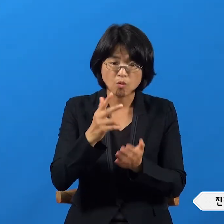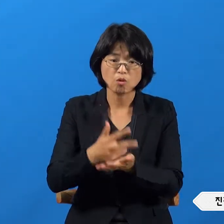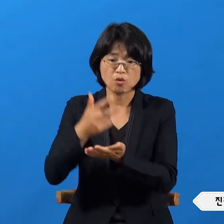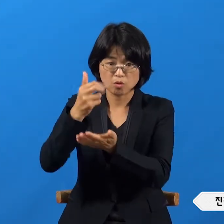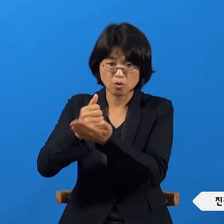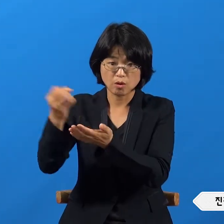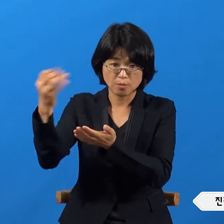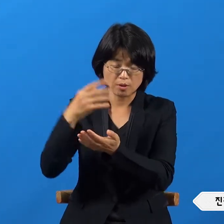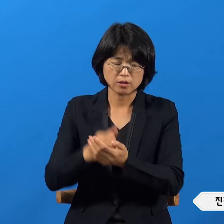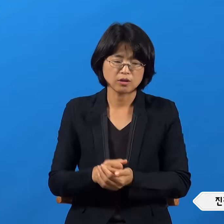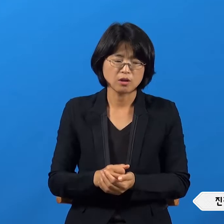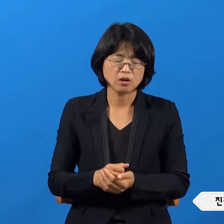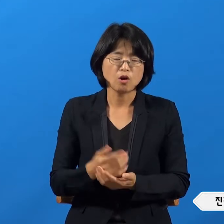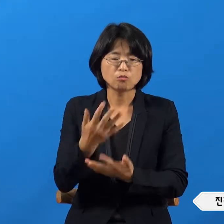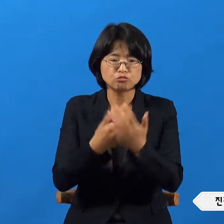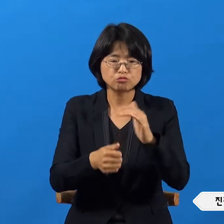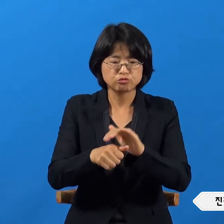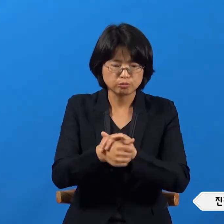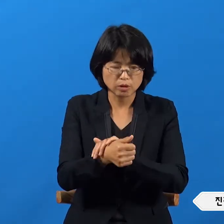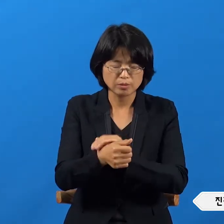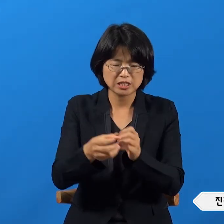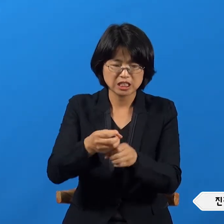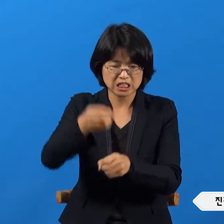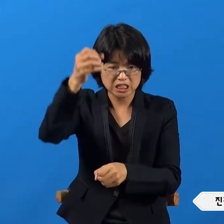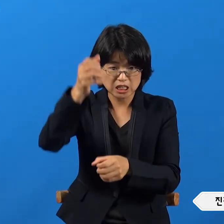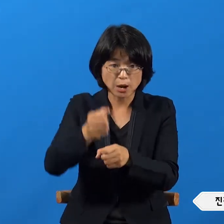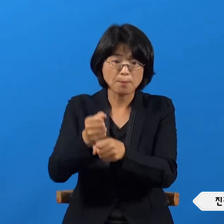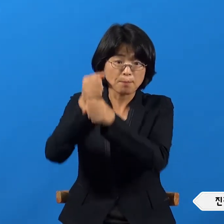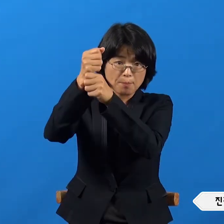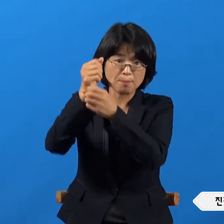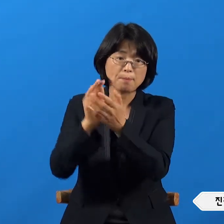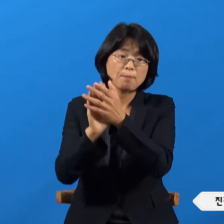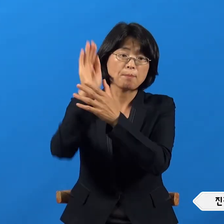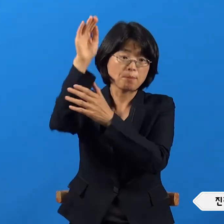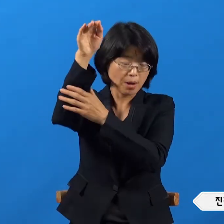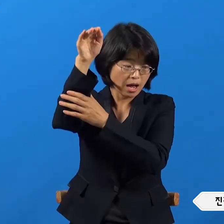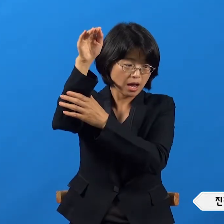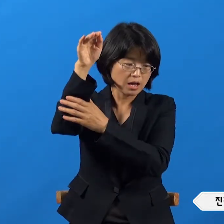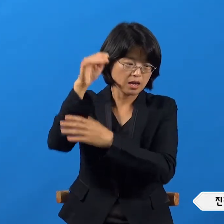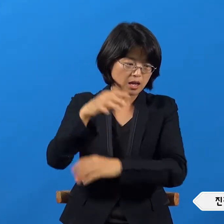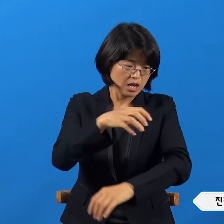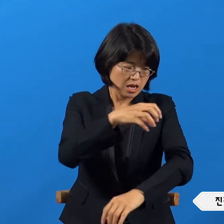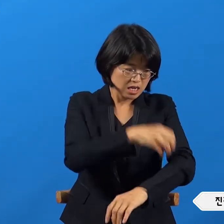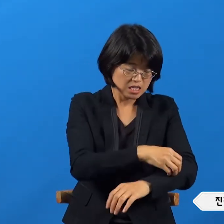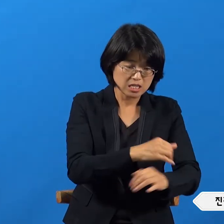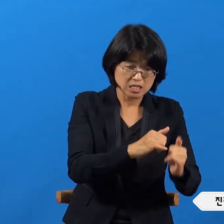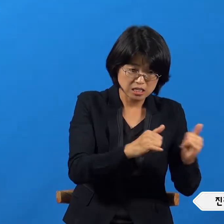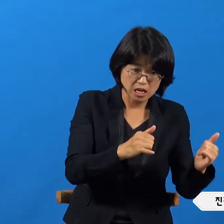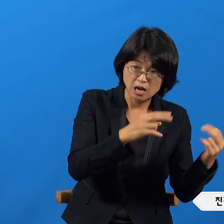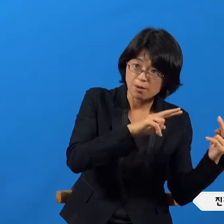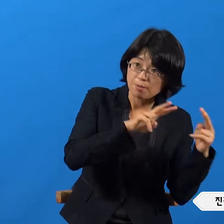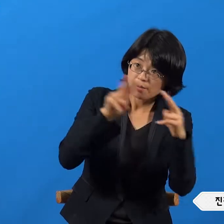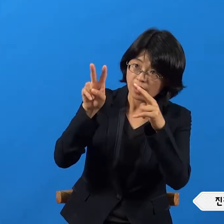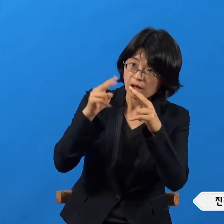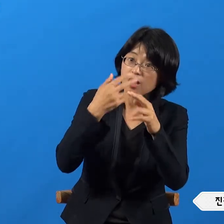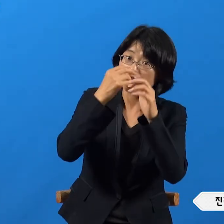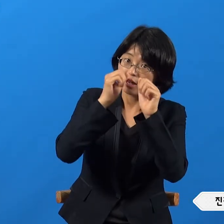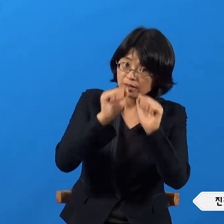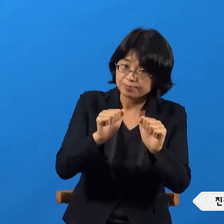매달아라. 물린 자마다 그것을 보면 살리라. 모세가 주님 앞에